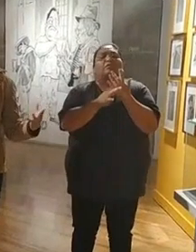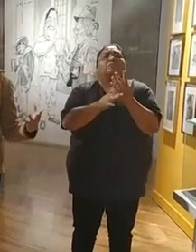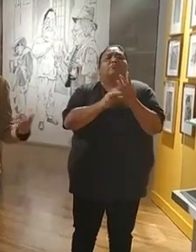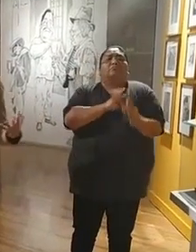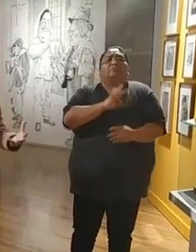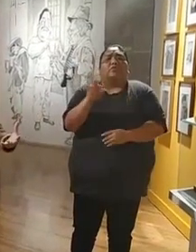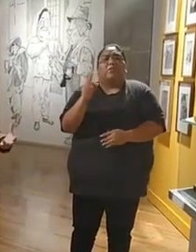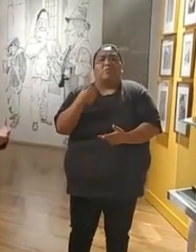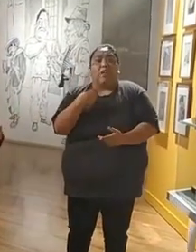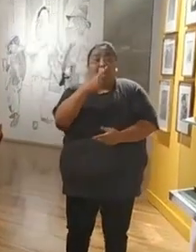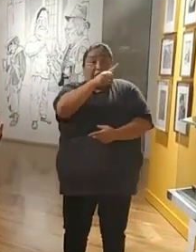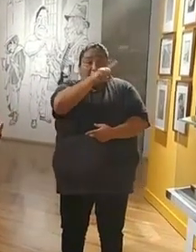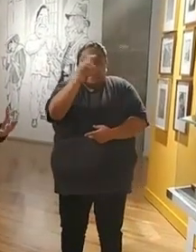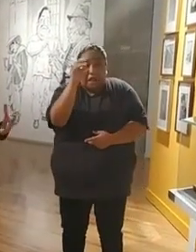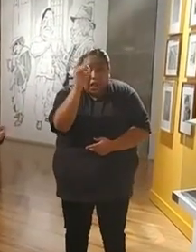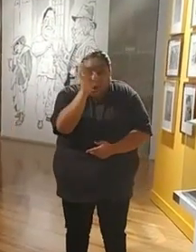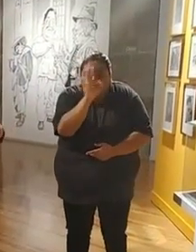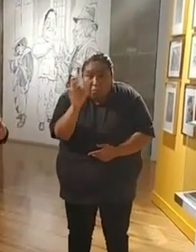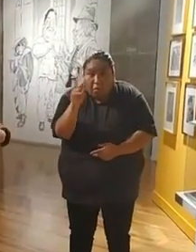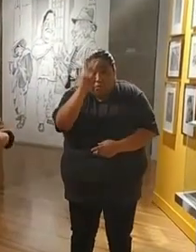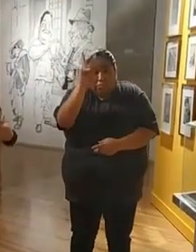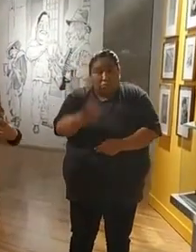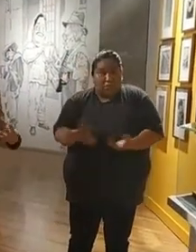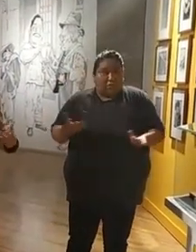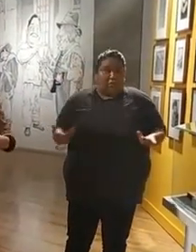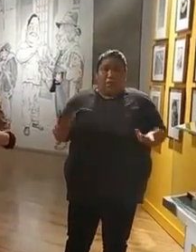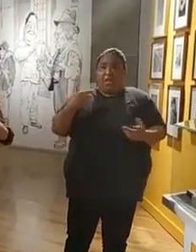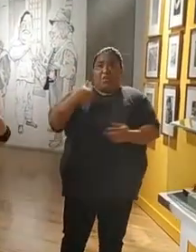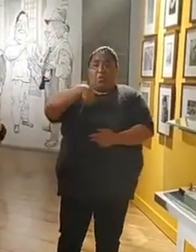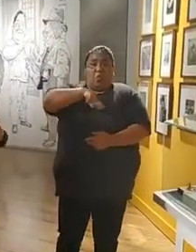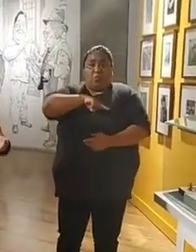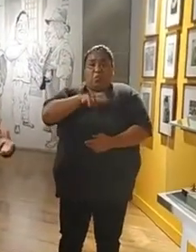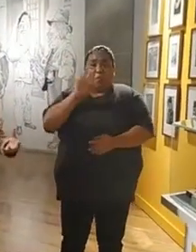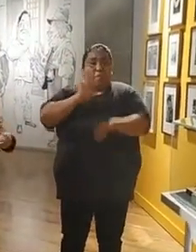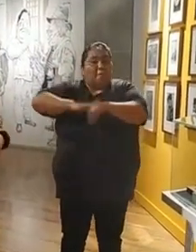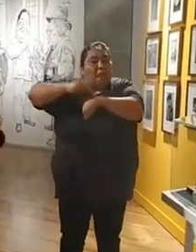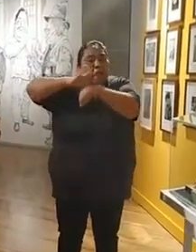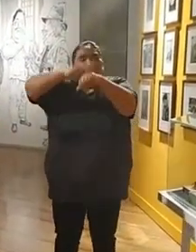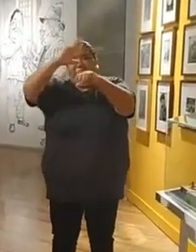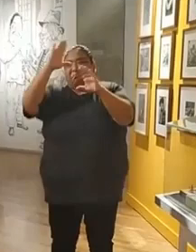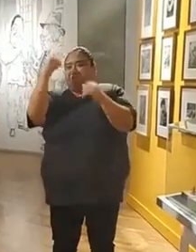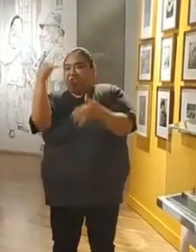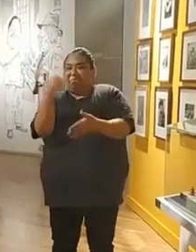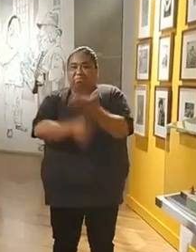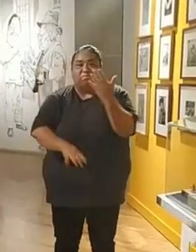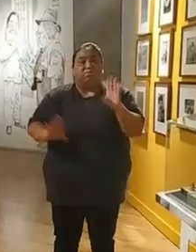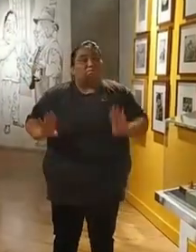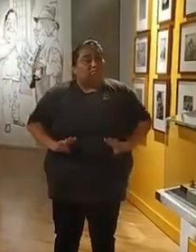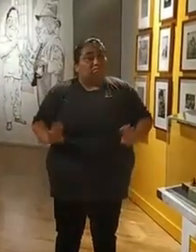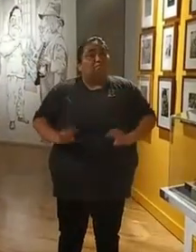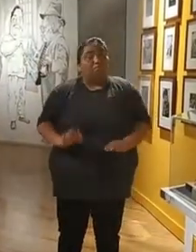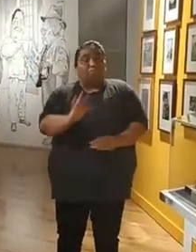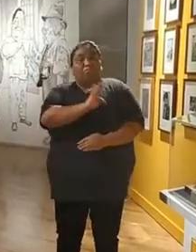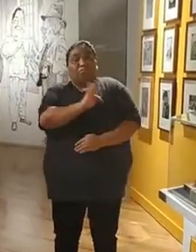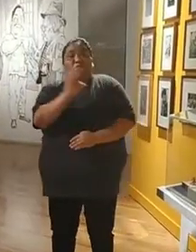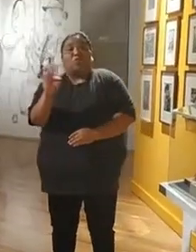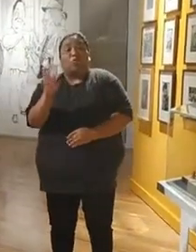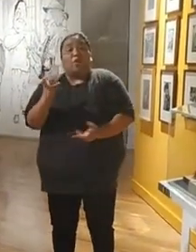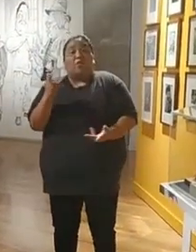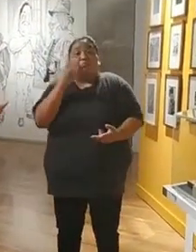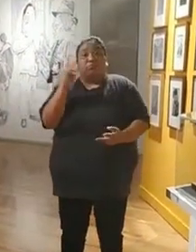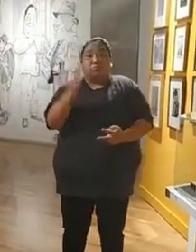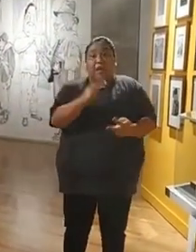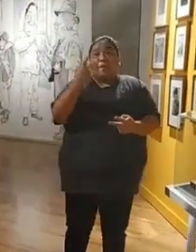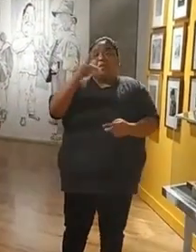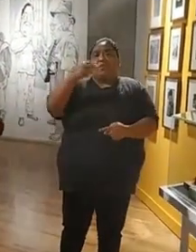es 100% verdad. Nosotros como mexicanos tenemos muchas más características que nos pueden identificar, pero si nos